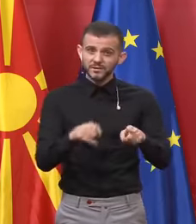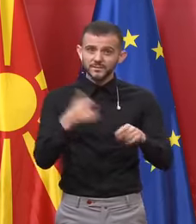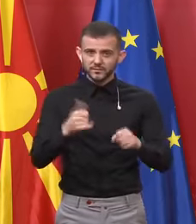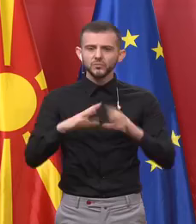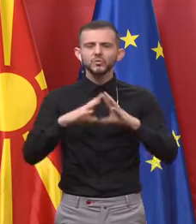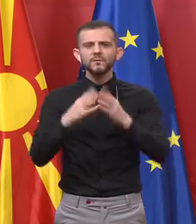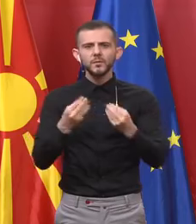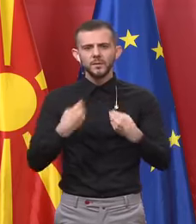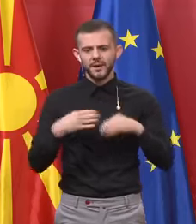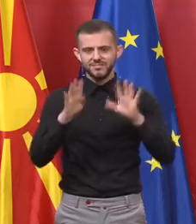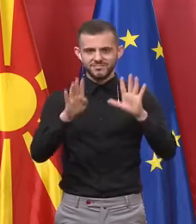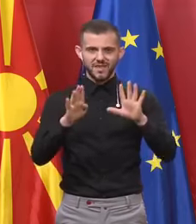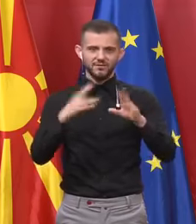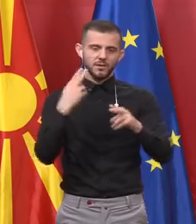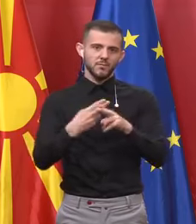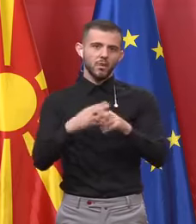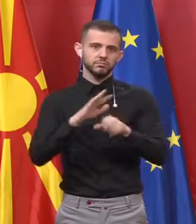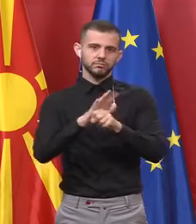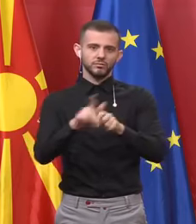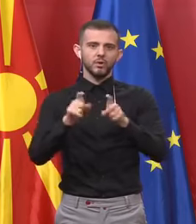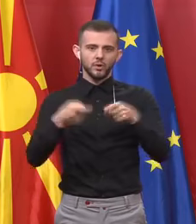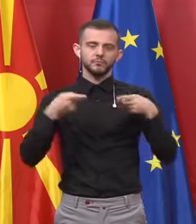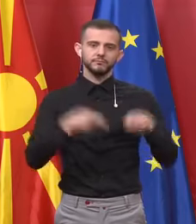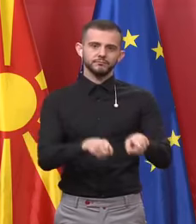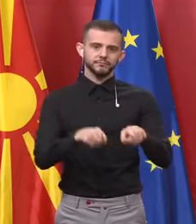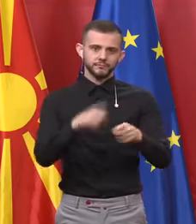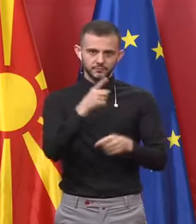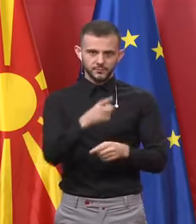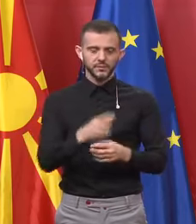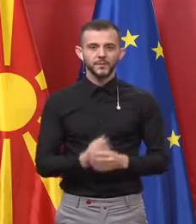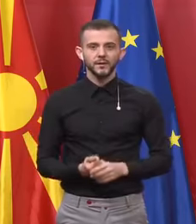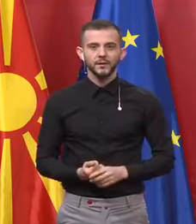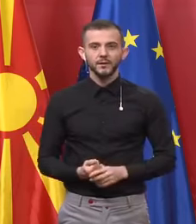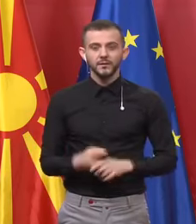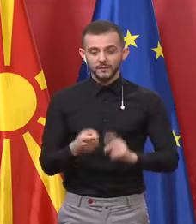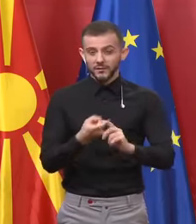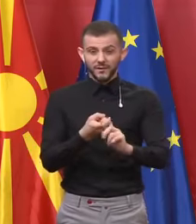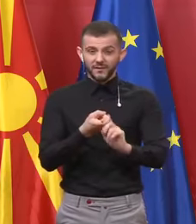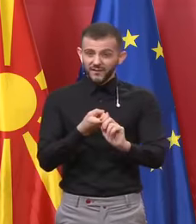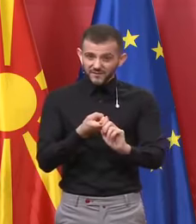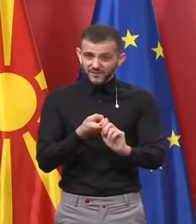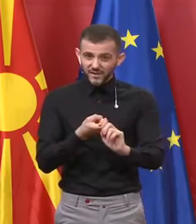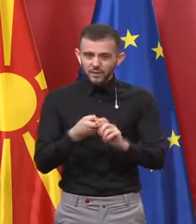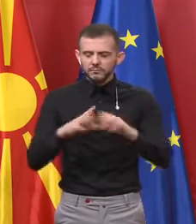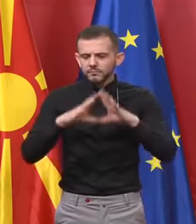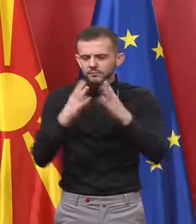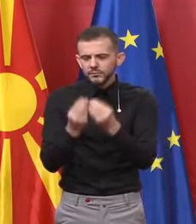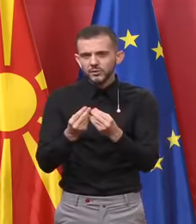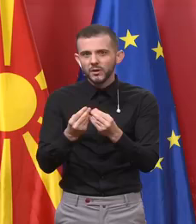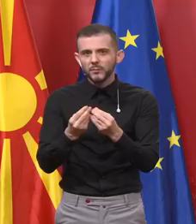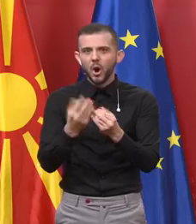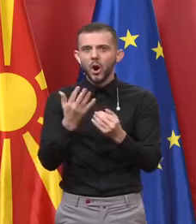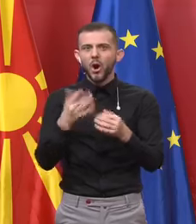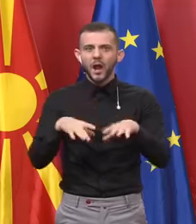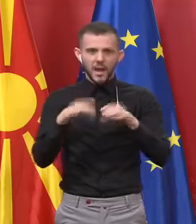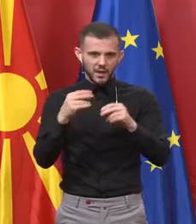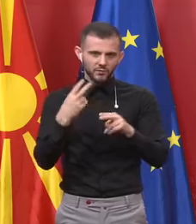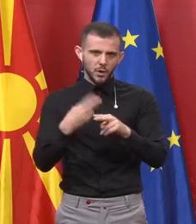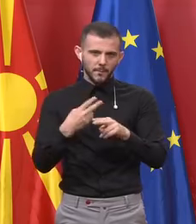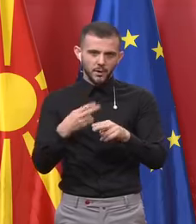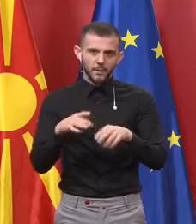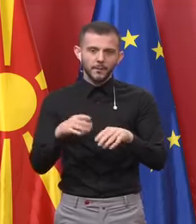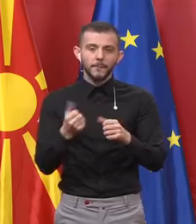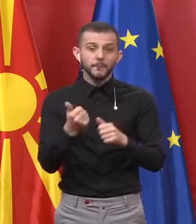вкупно 9 пациенти. Во однос на вкупниот број на новодиагностицирани во